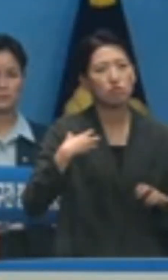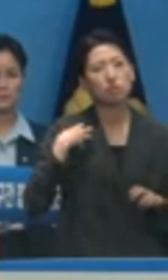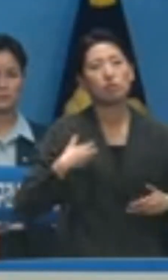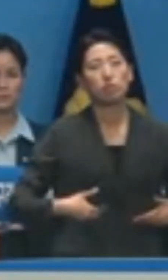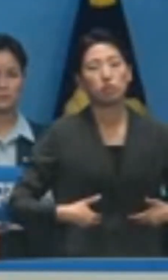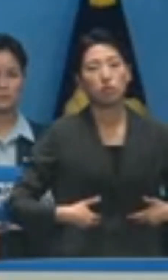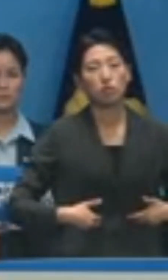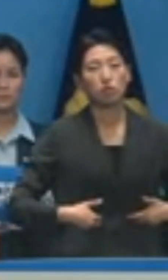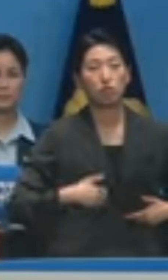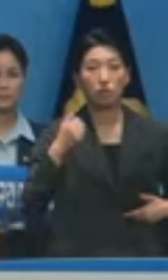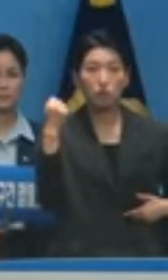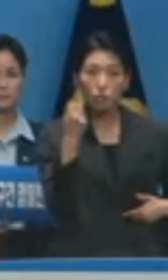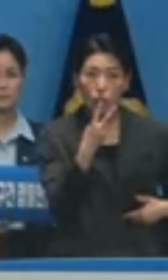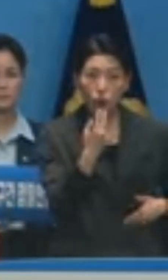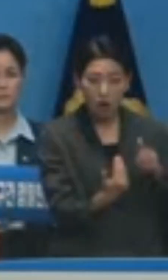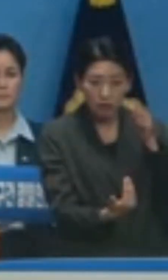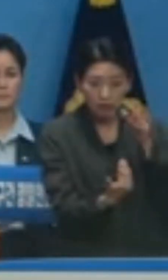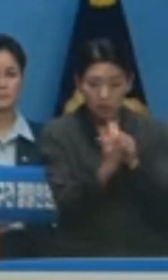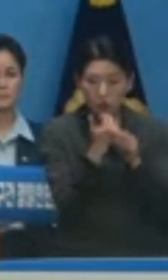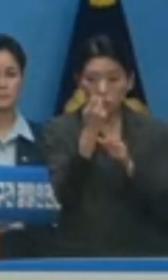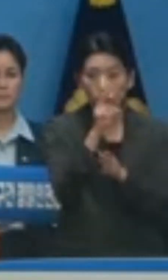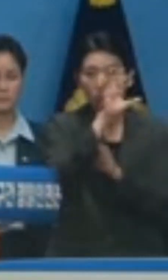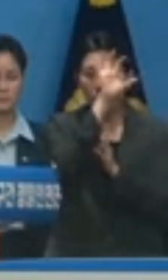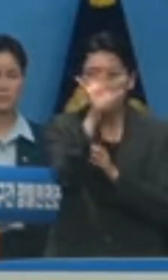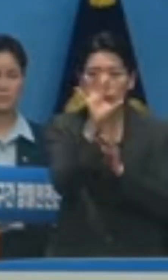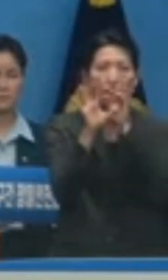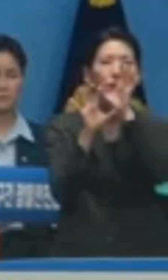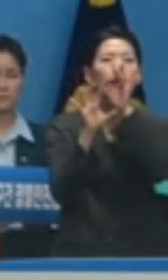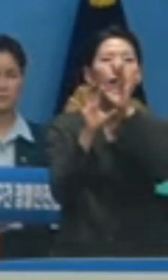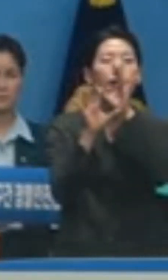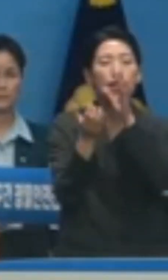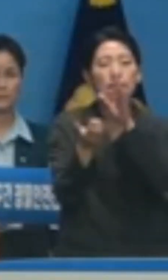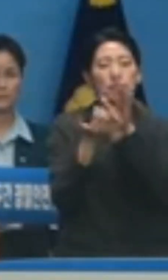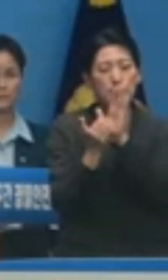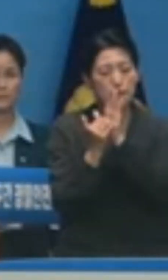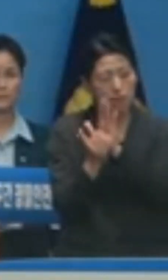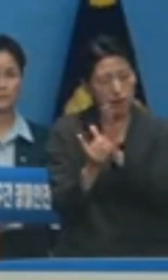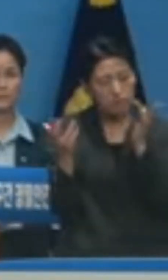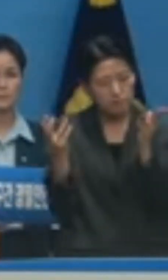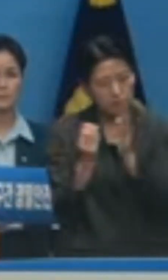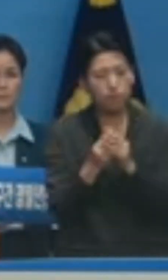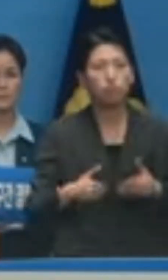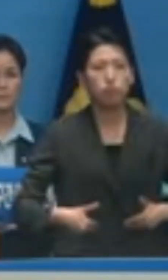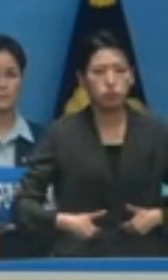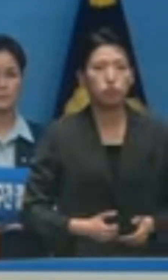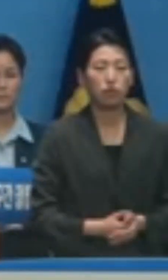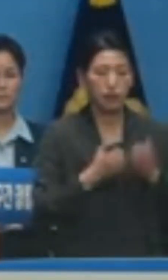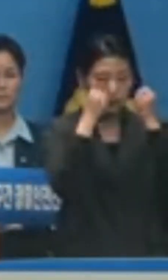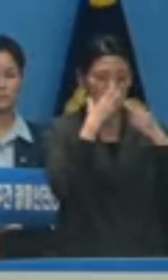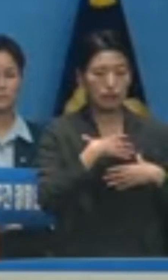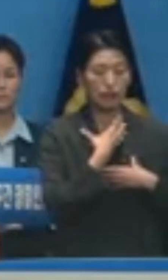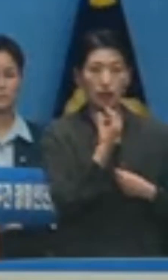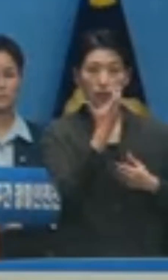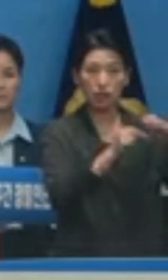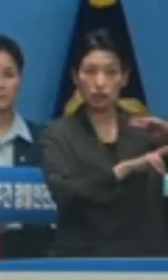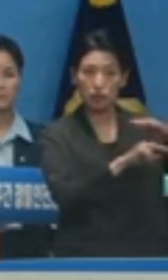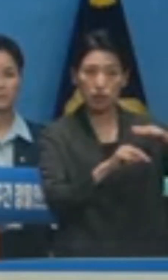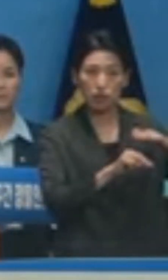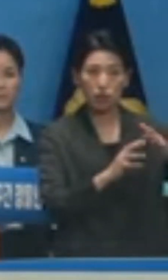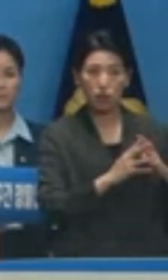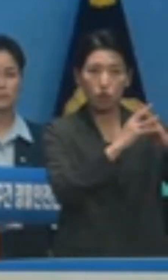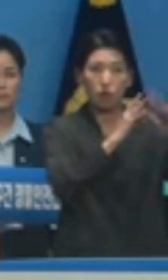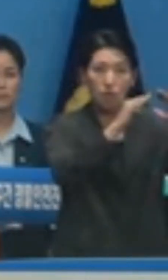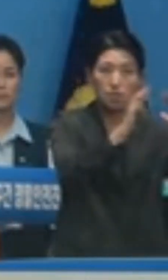사고가 되풀이되지 않는다는 점을 배웠습니다. 신안산선 공사 현장 붕괴 참사는